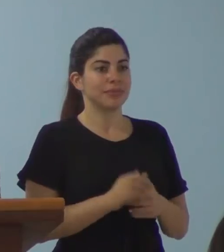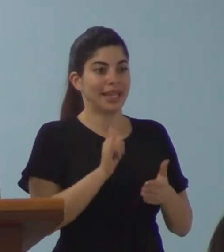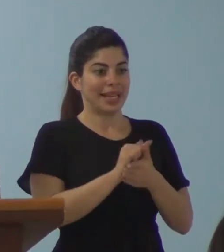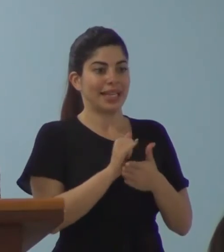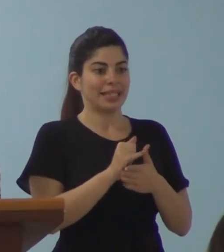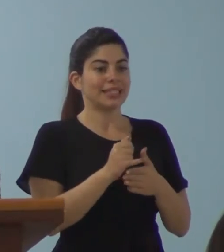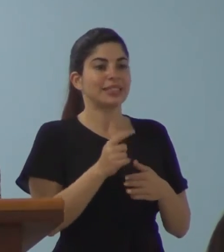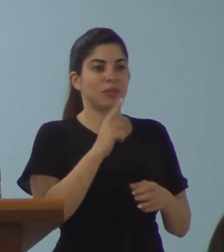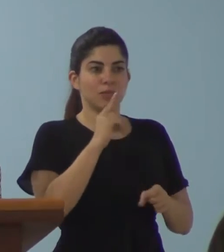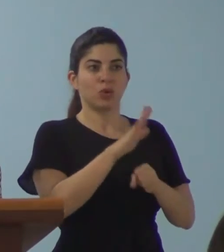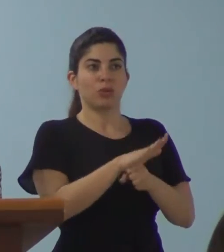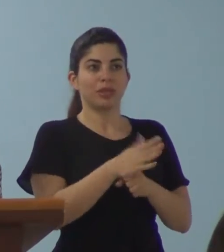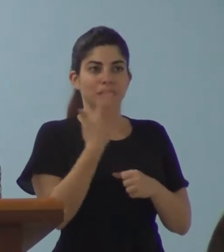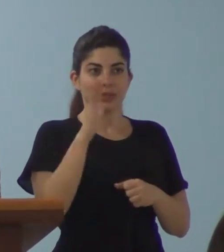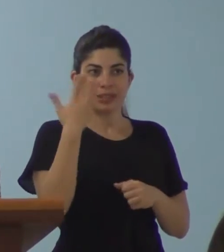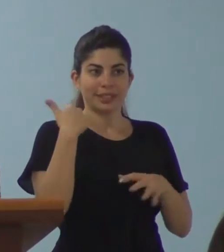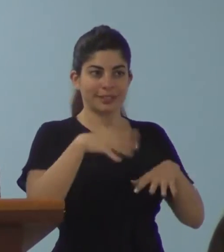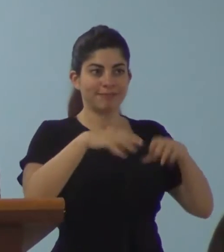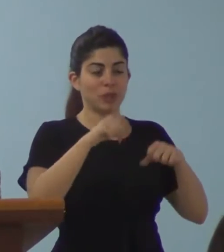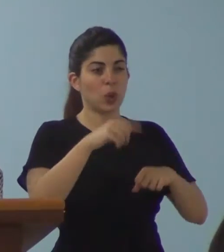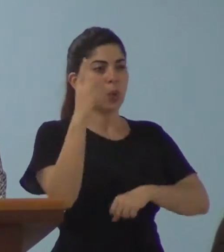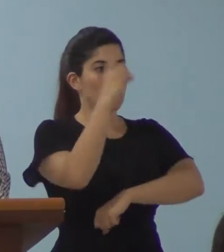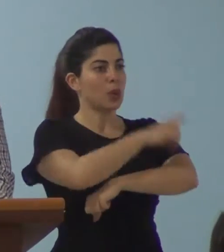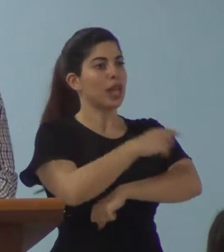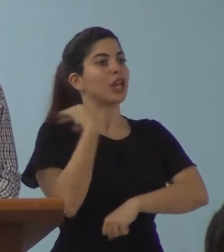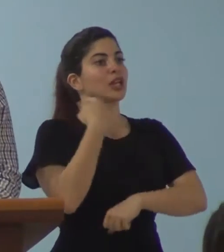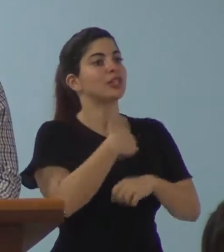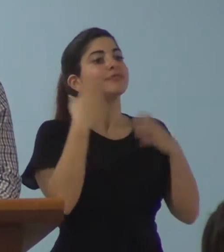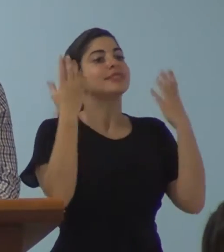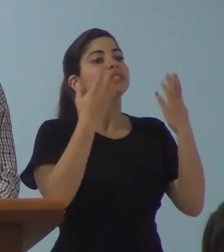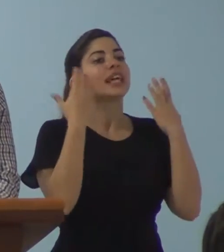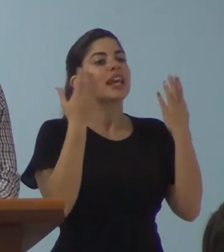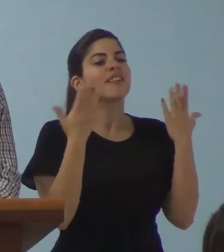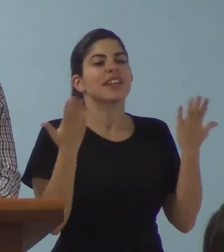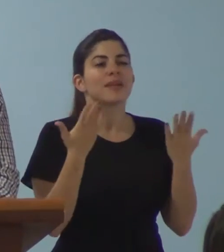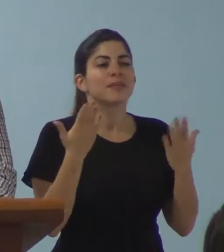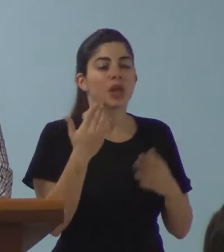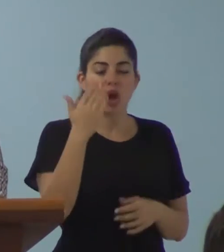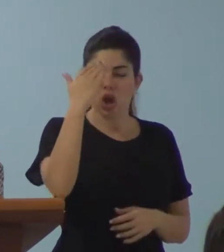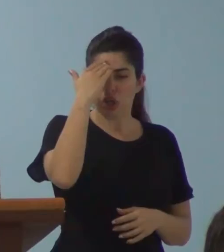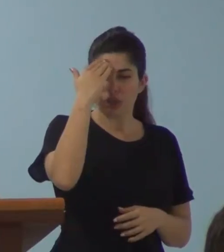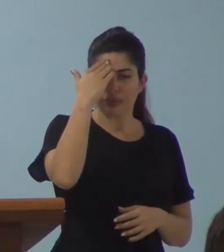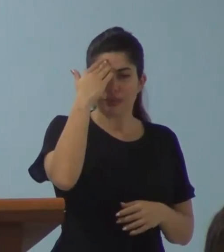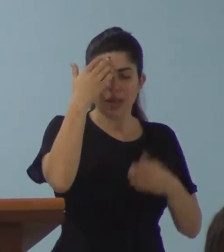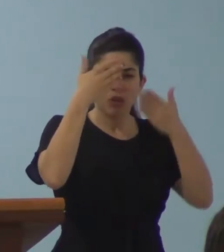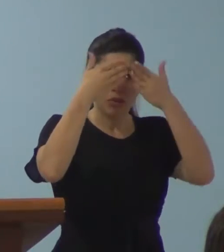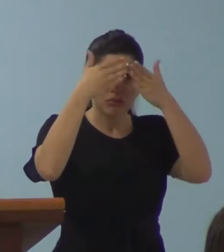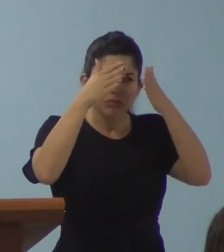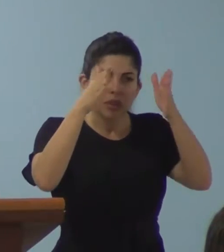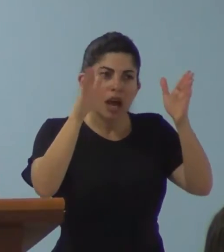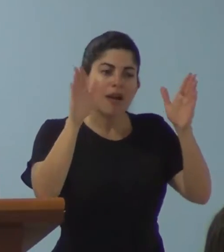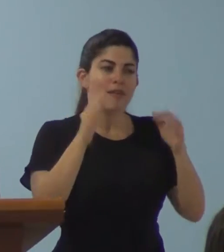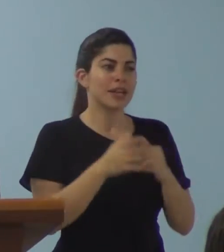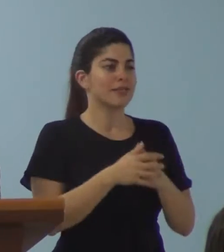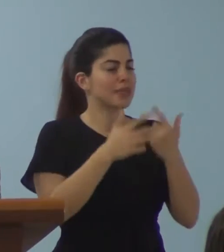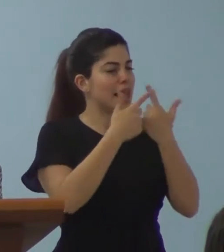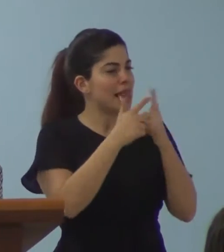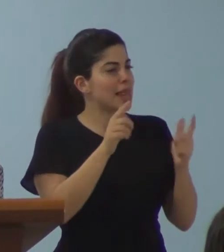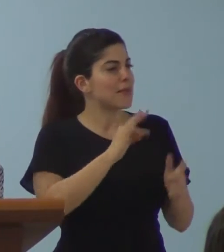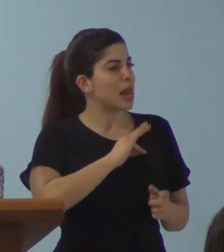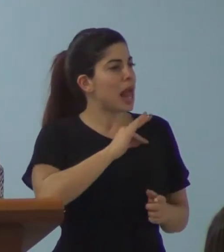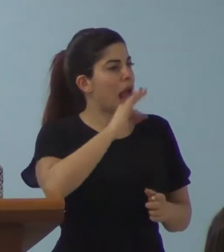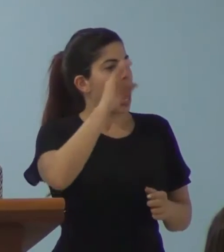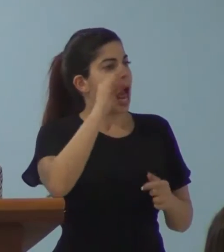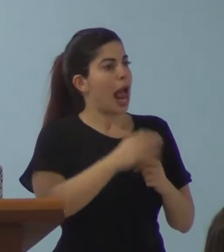con esa premisa y ese compromiso. Es un día en el que celebramos que el conocimiento abre las mentes, libera el alma